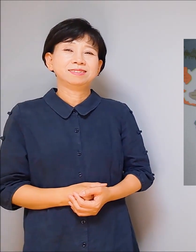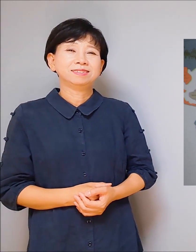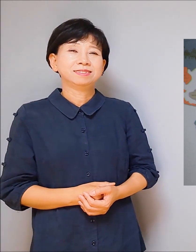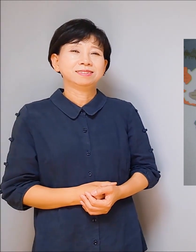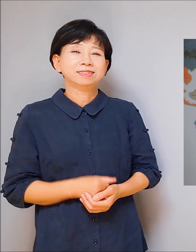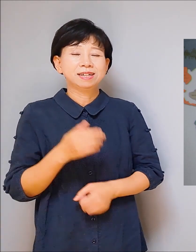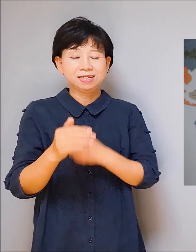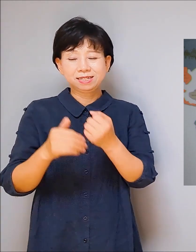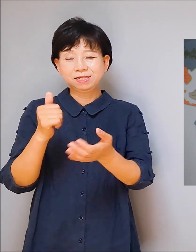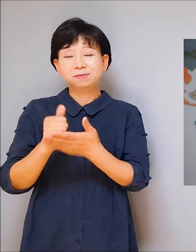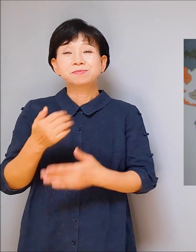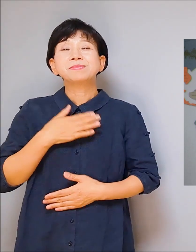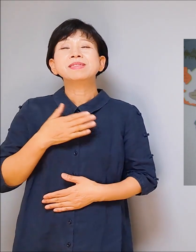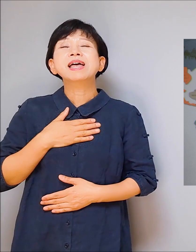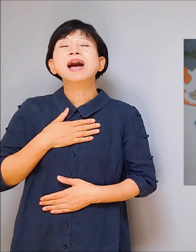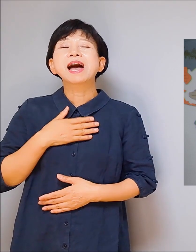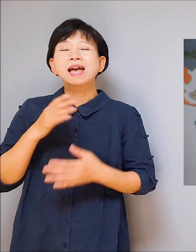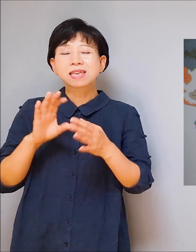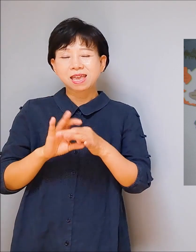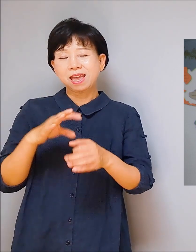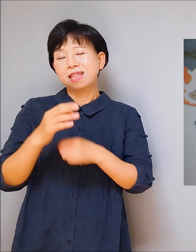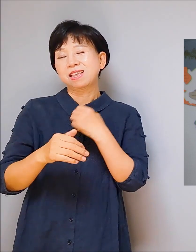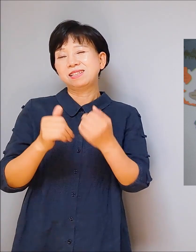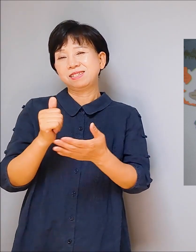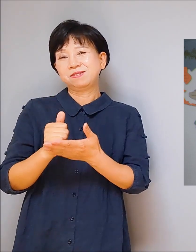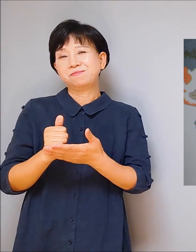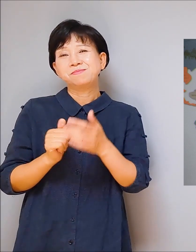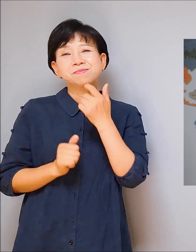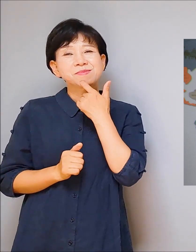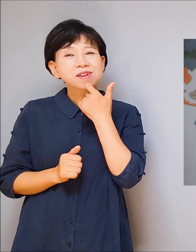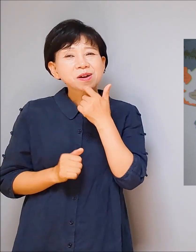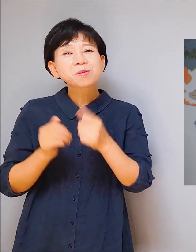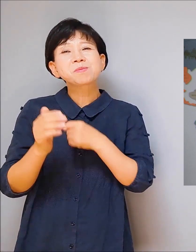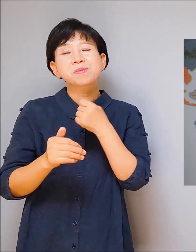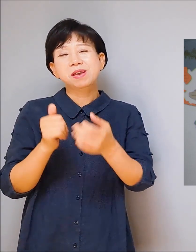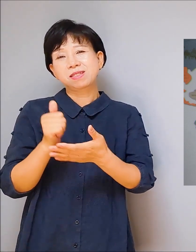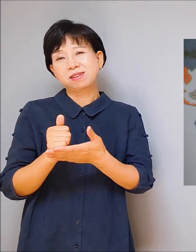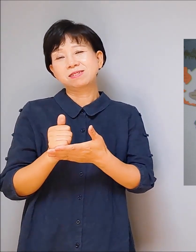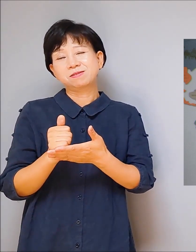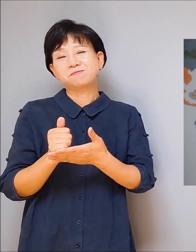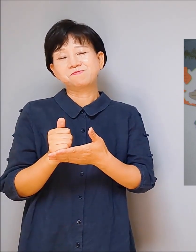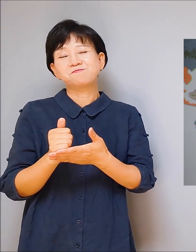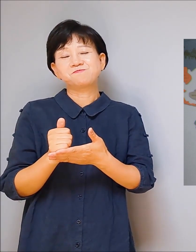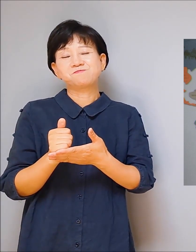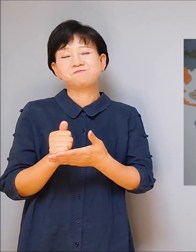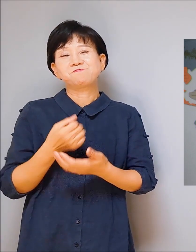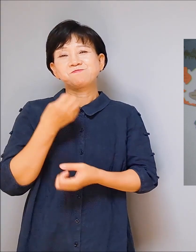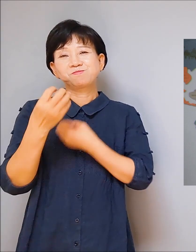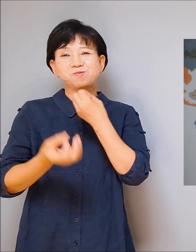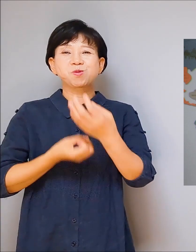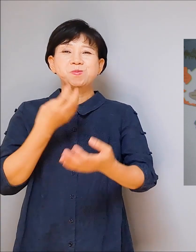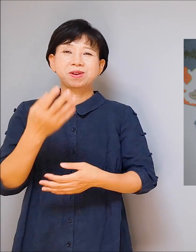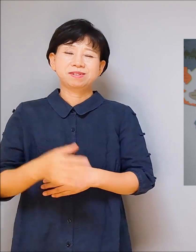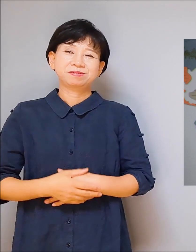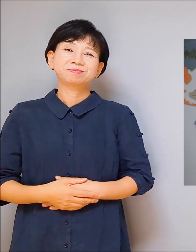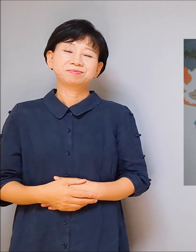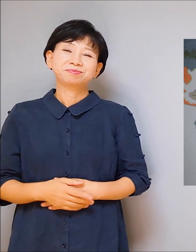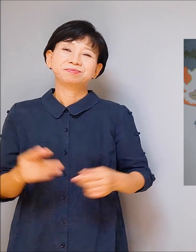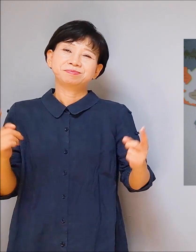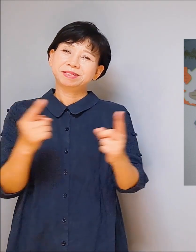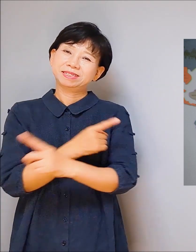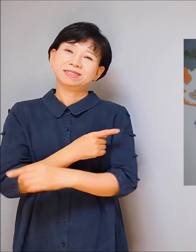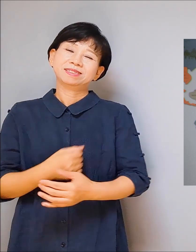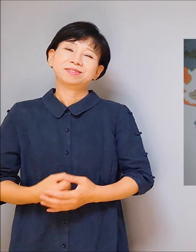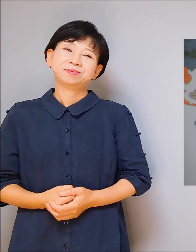하나님, 나 야곱의 하나님입니다. 나 이스라엘의 하나님입니다. 라고 바뀐 거예요.